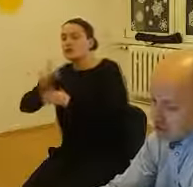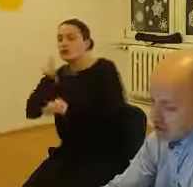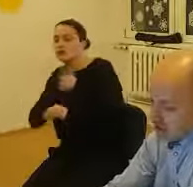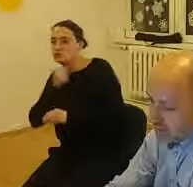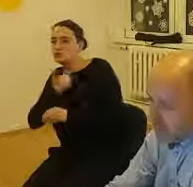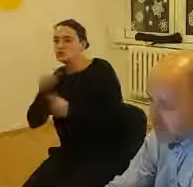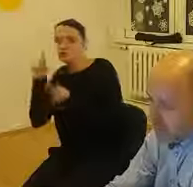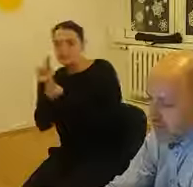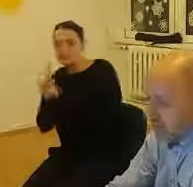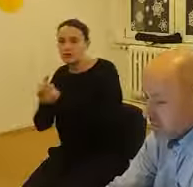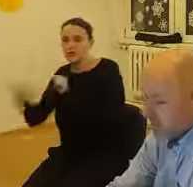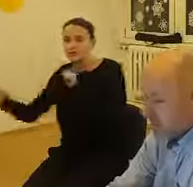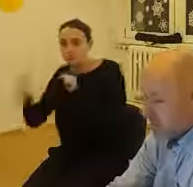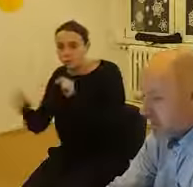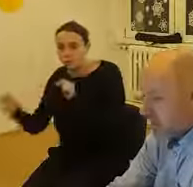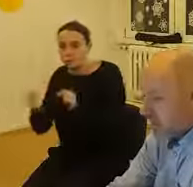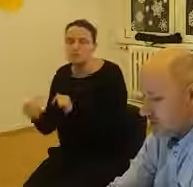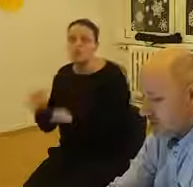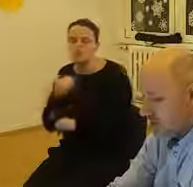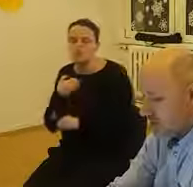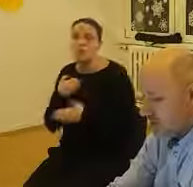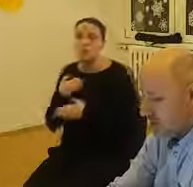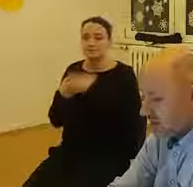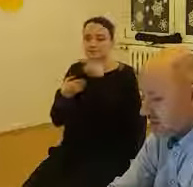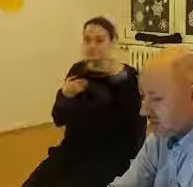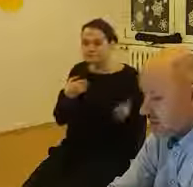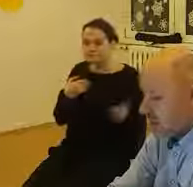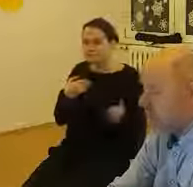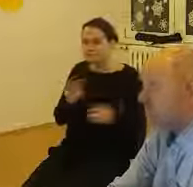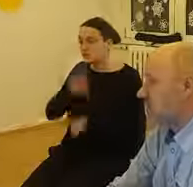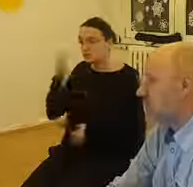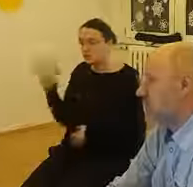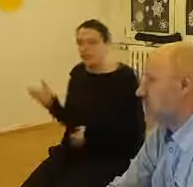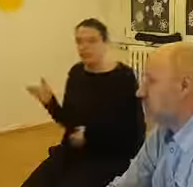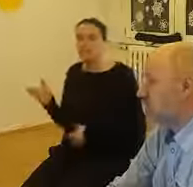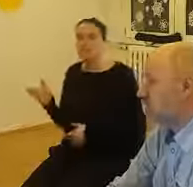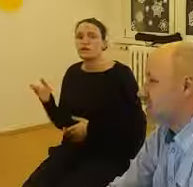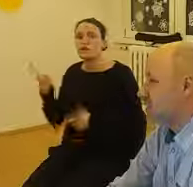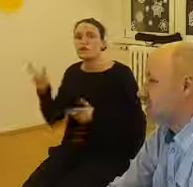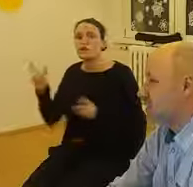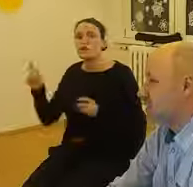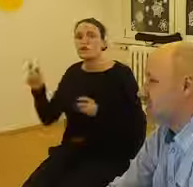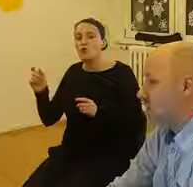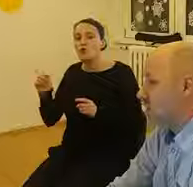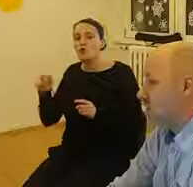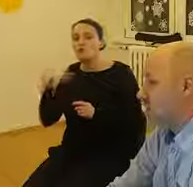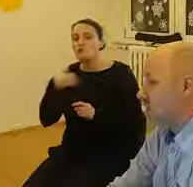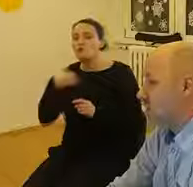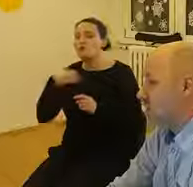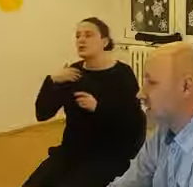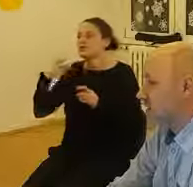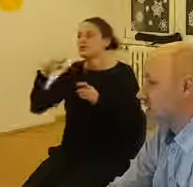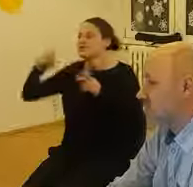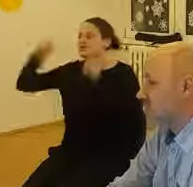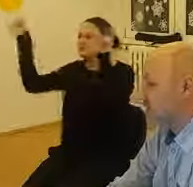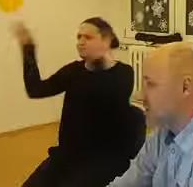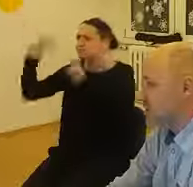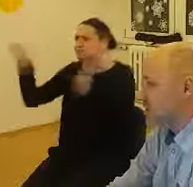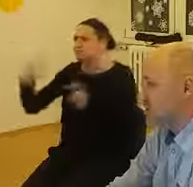odbyło. Po prawej to mamy zdjęcie przedstawiające akcję, jak była ta nawałnica w Borach Tucholskich